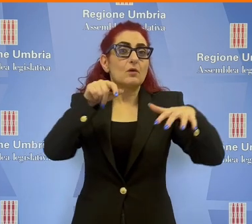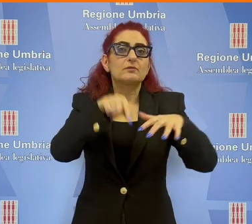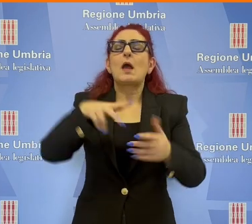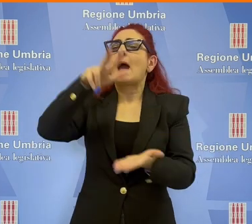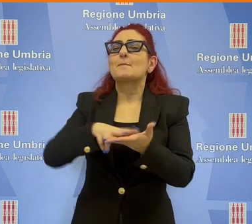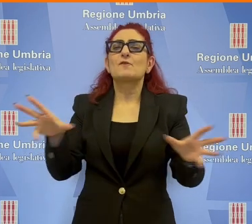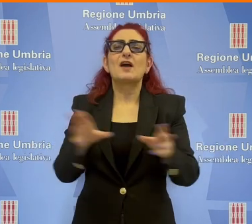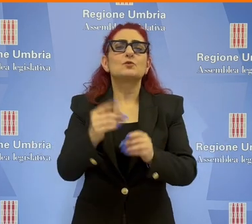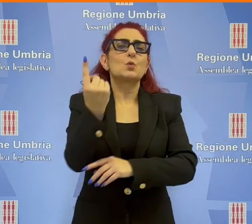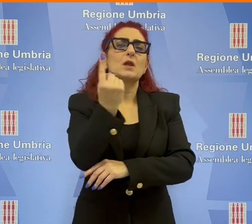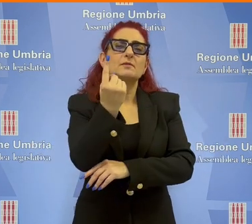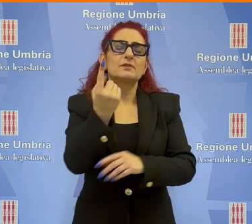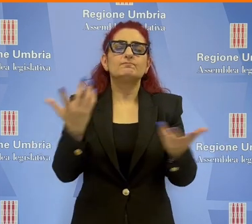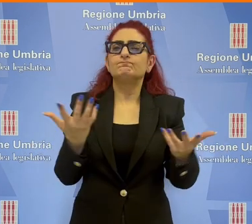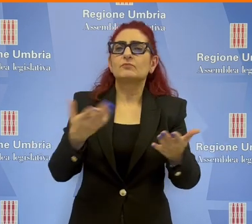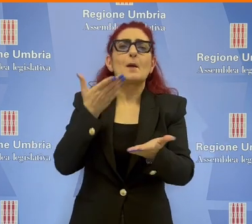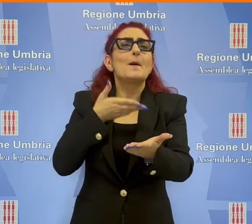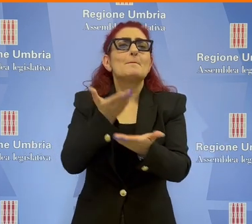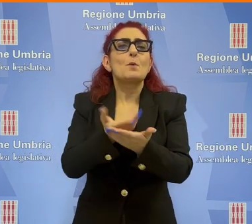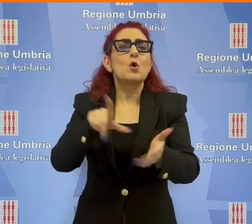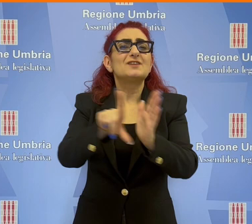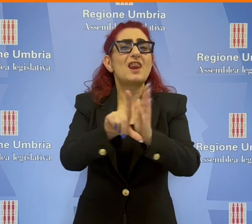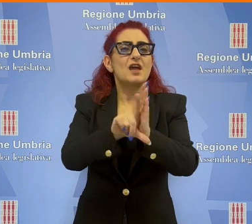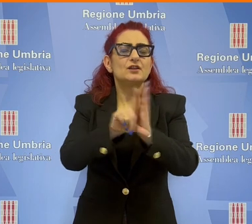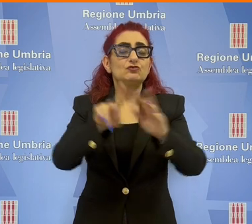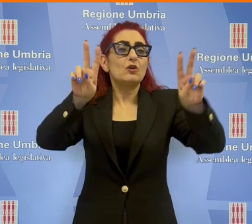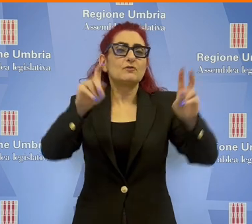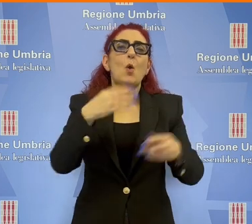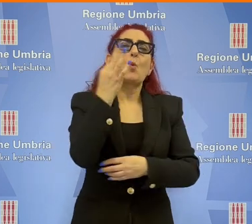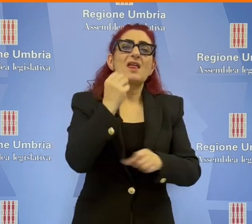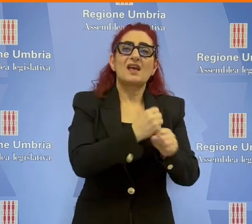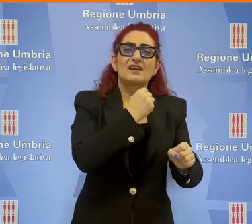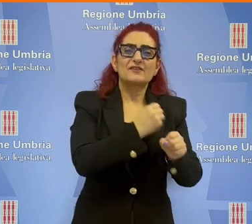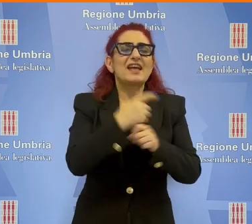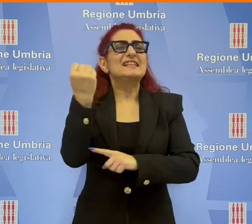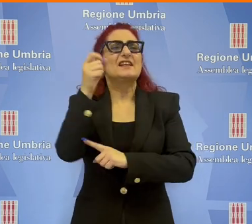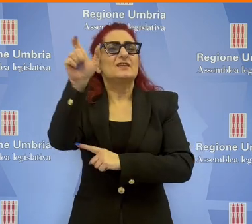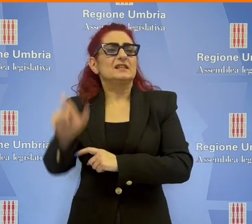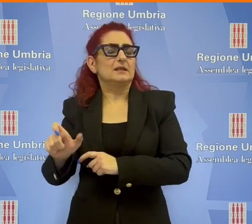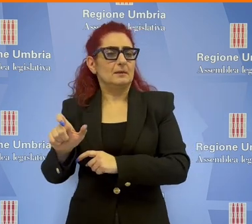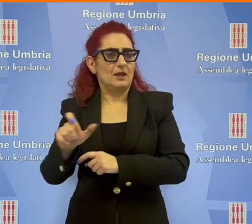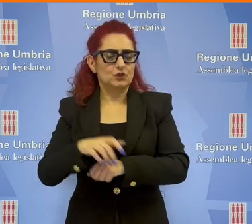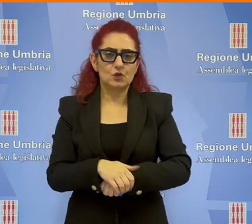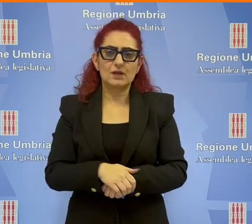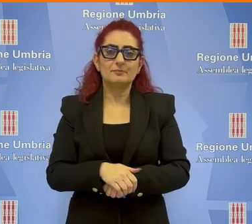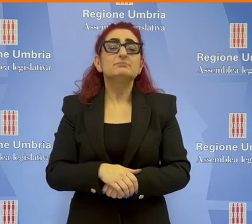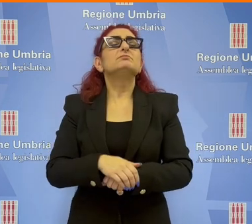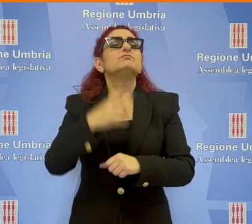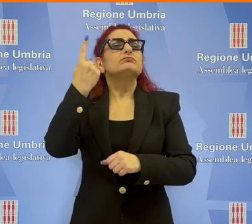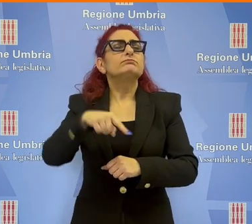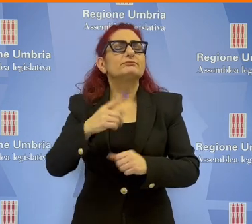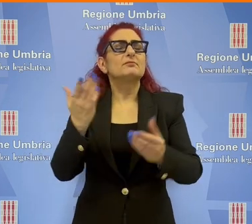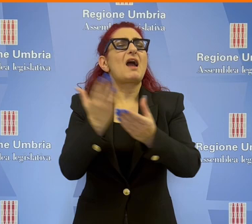approvato all'unanimità la proposta di legge qualità del lavoro e dei servizi alla persona. È un atto con